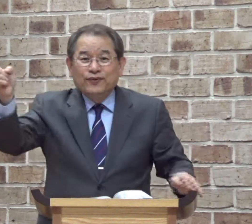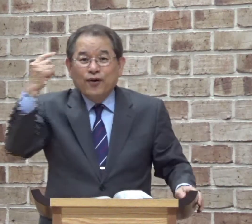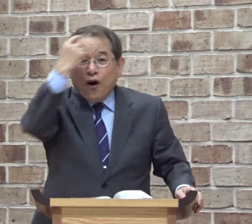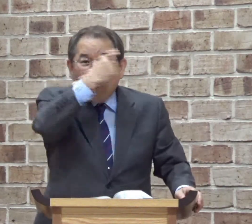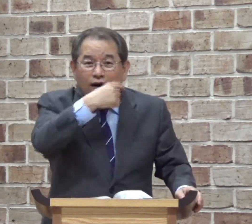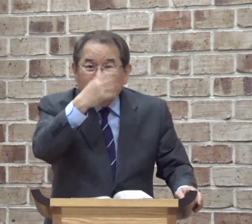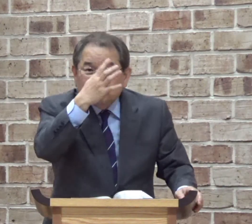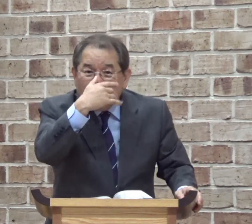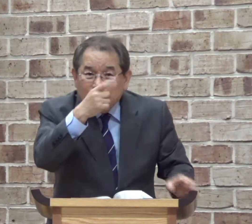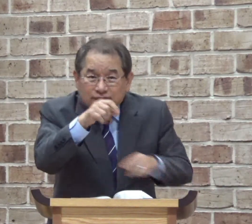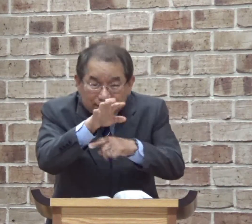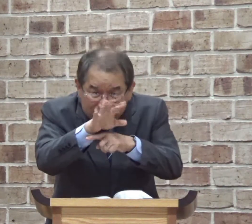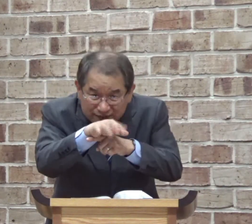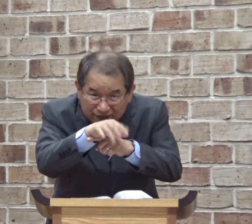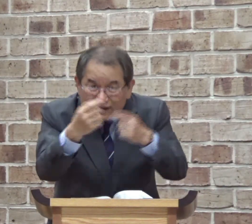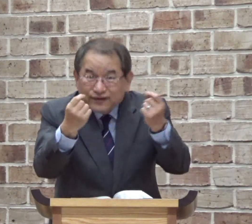그는 무릎을 꿇고 빌었습니다.